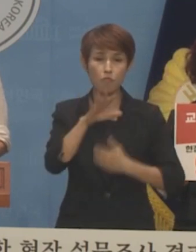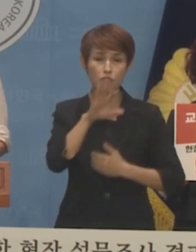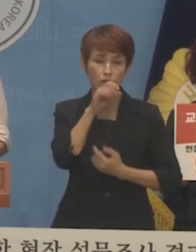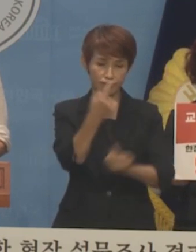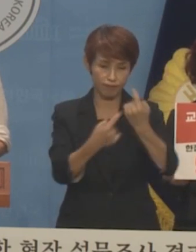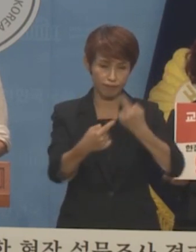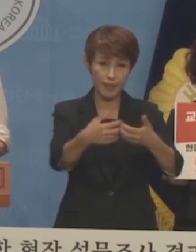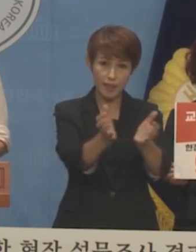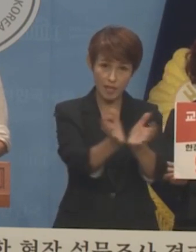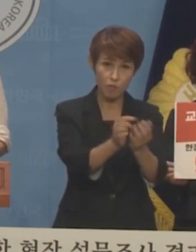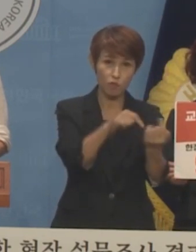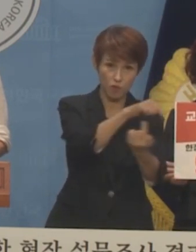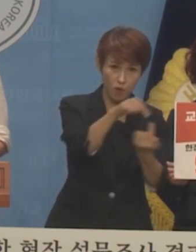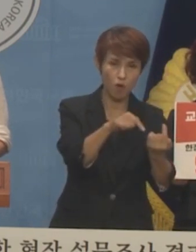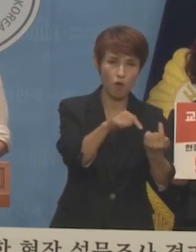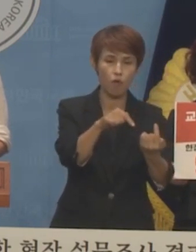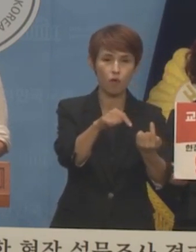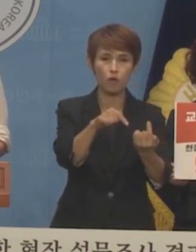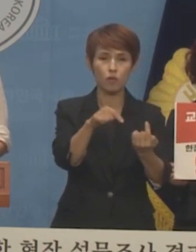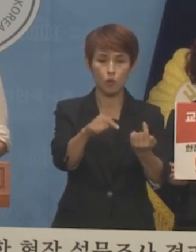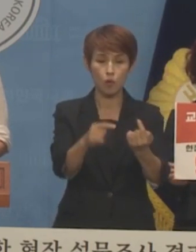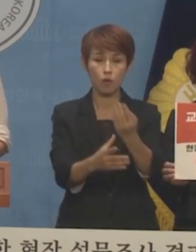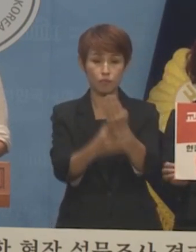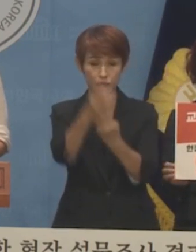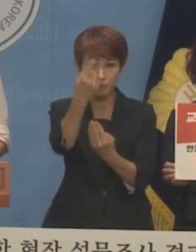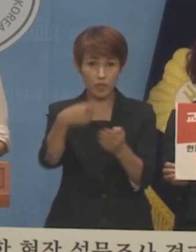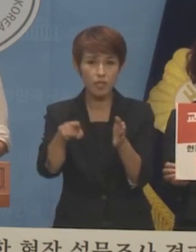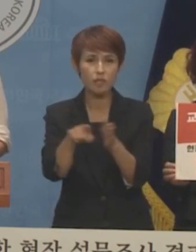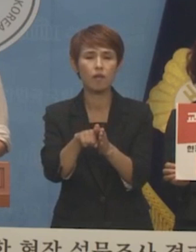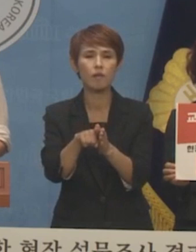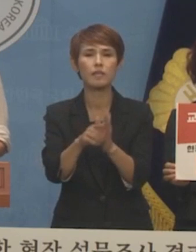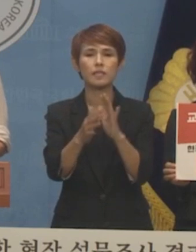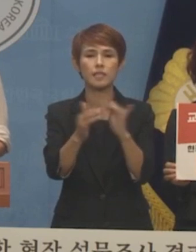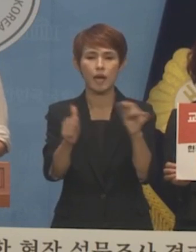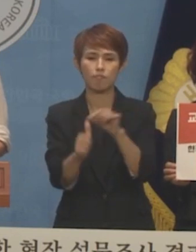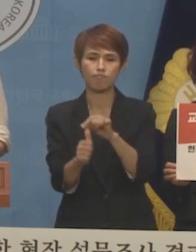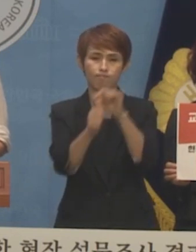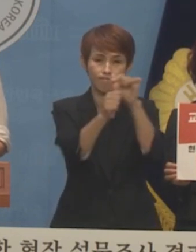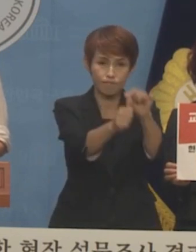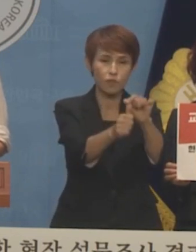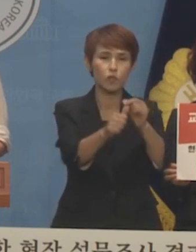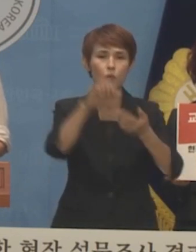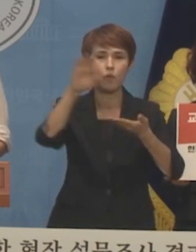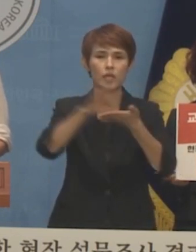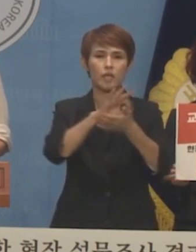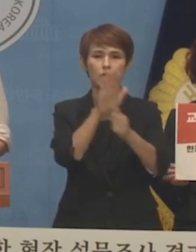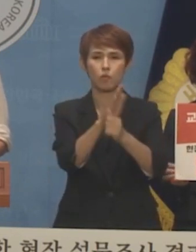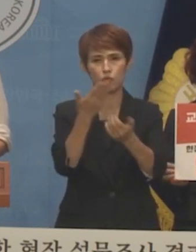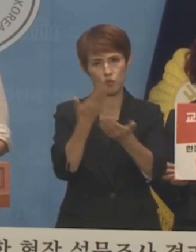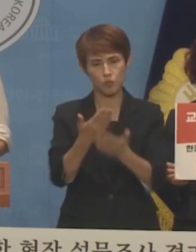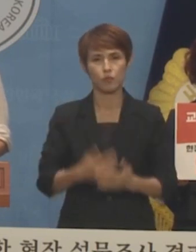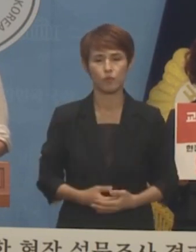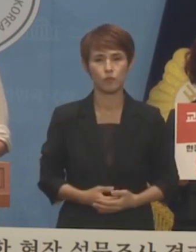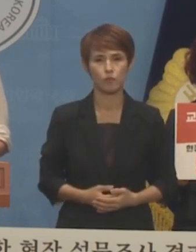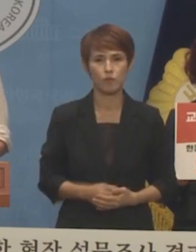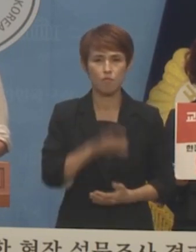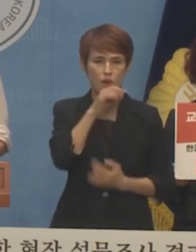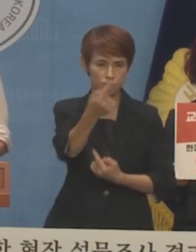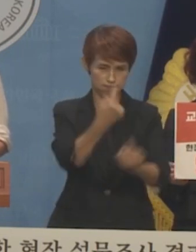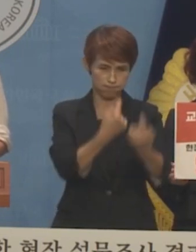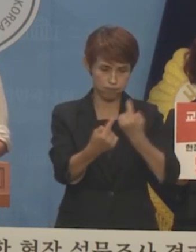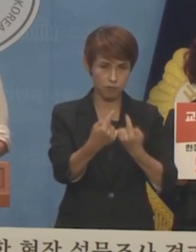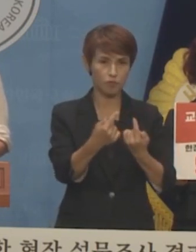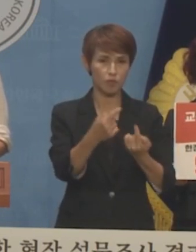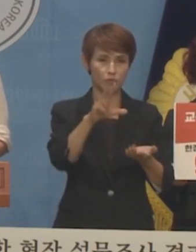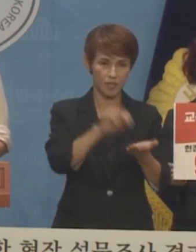운영과 민원창구 일원화를 위한 합당한 인력과 예산을 지원하십시오. 민원 접수와 처리,